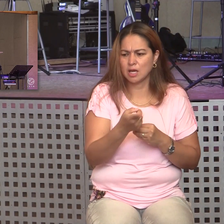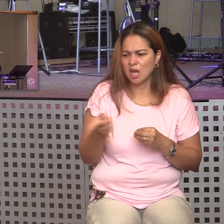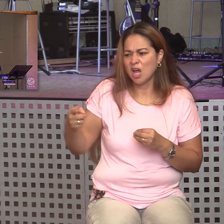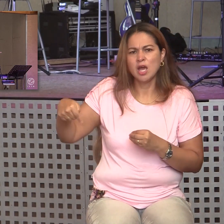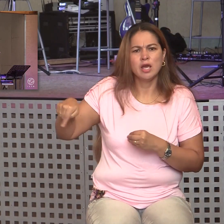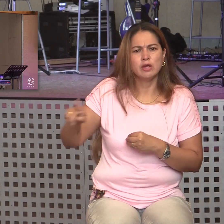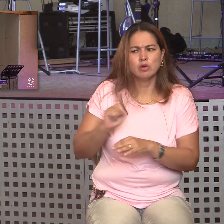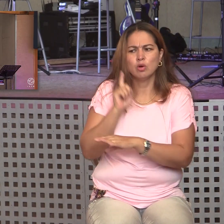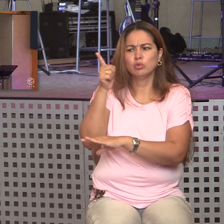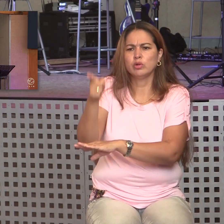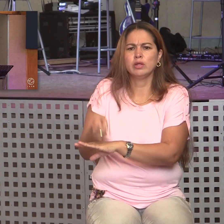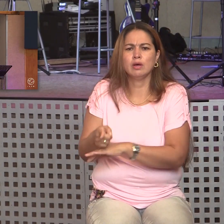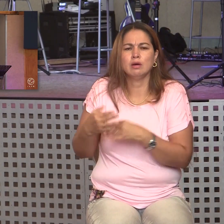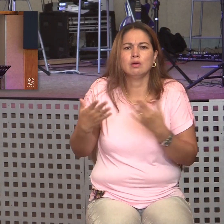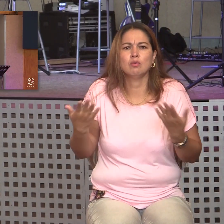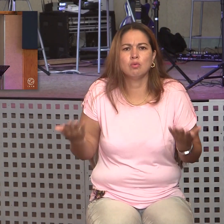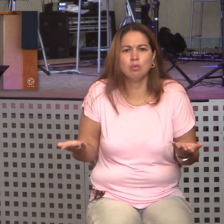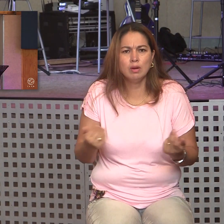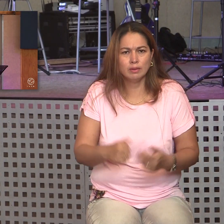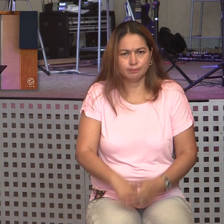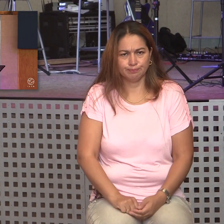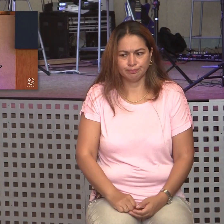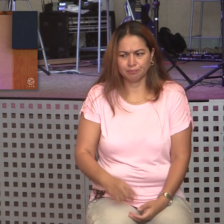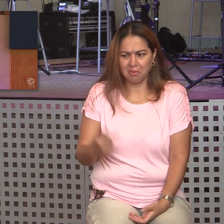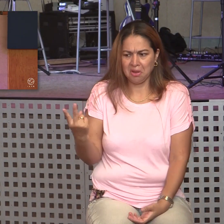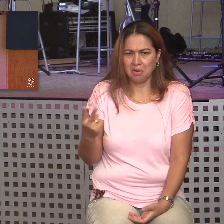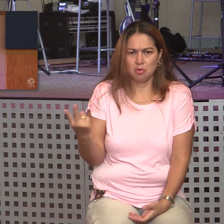fijaros, nosotros que lo vemos desde aquí,